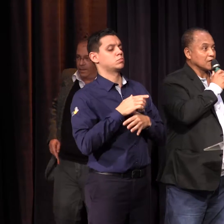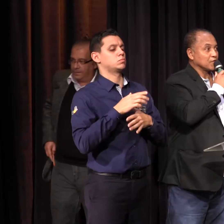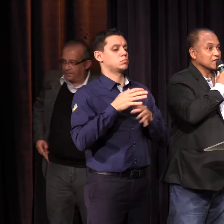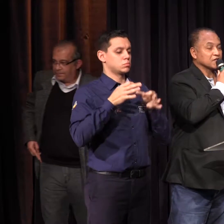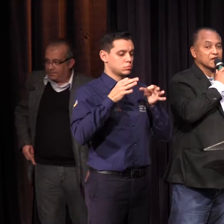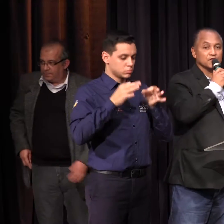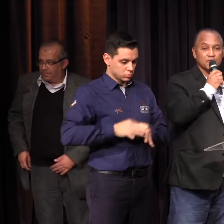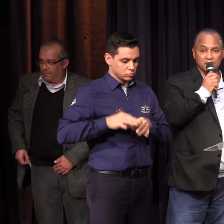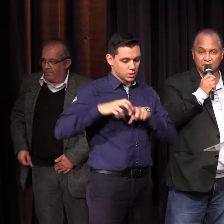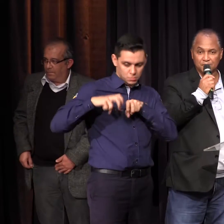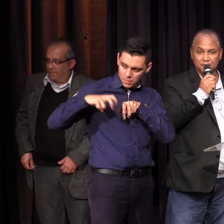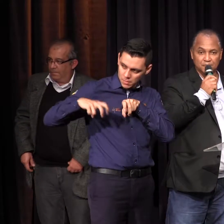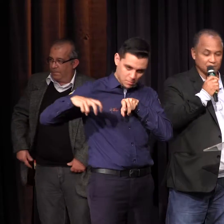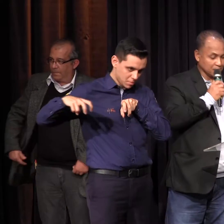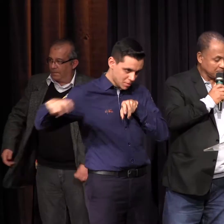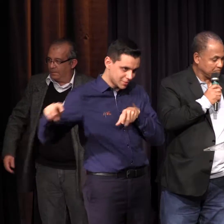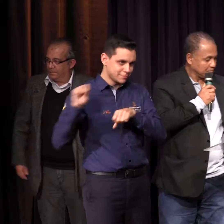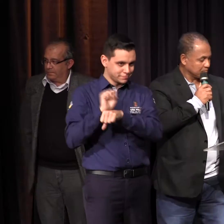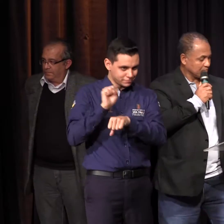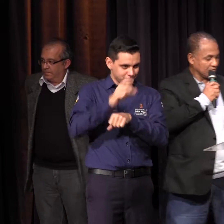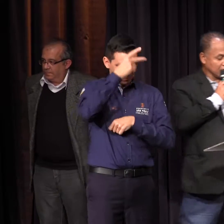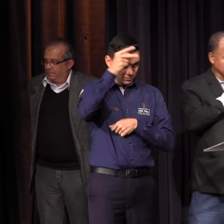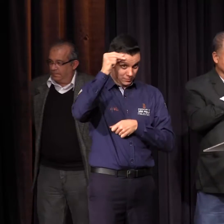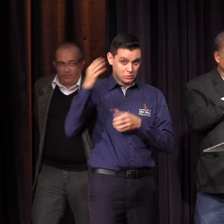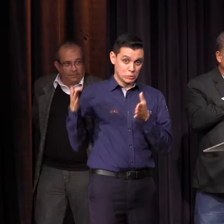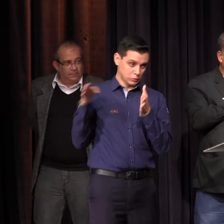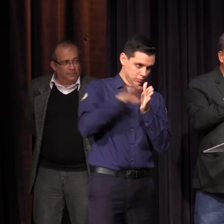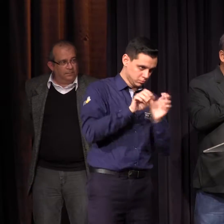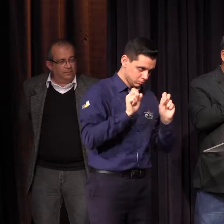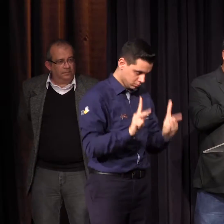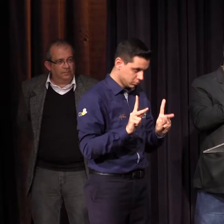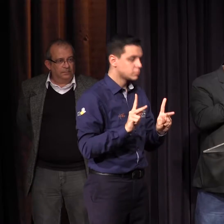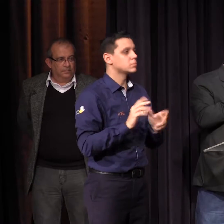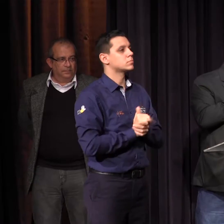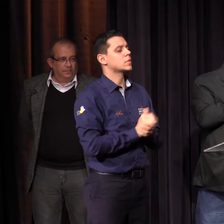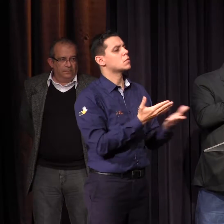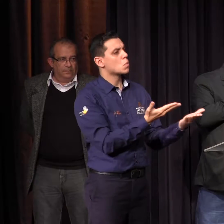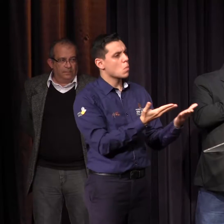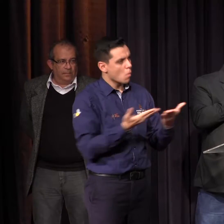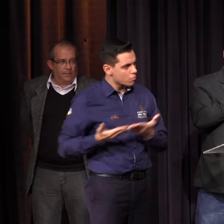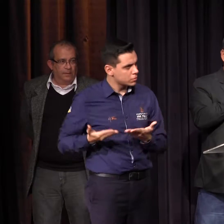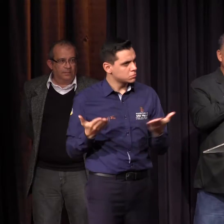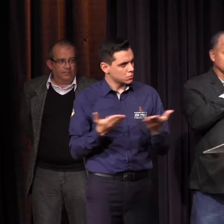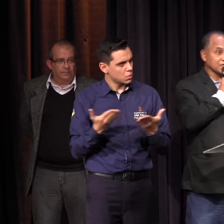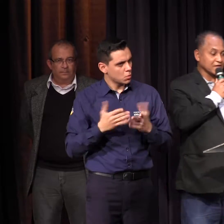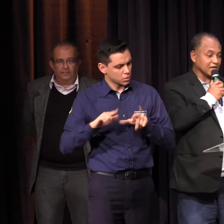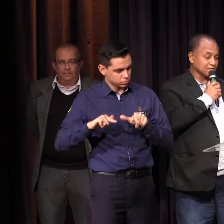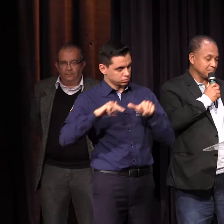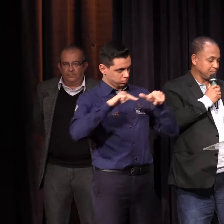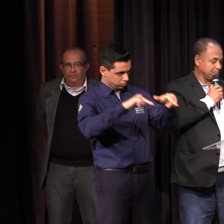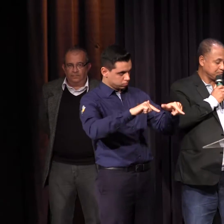após a chegada do prefeito eu convido para receber um